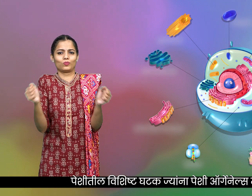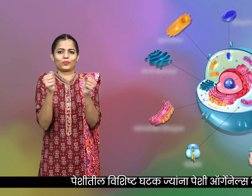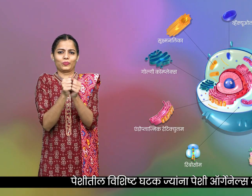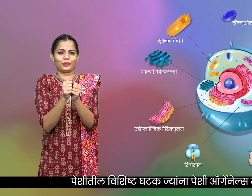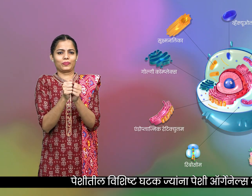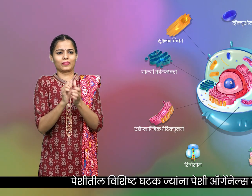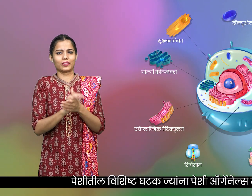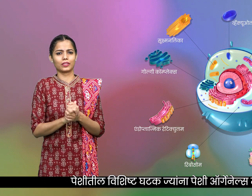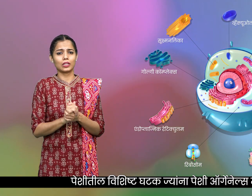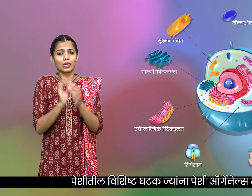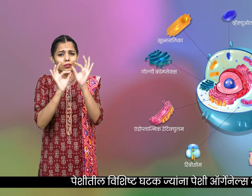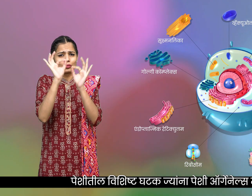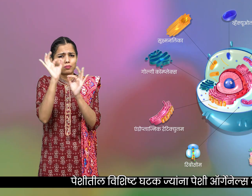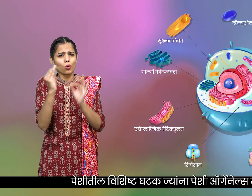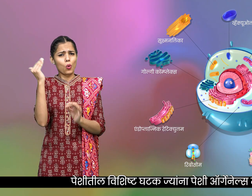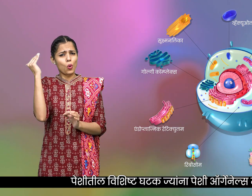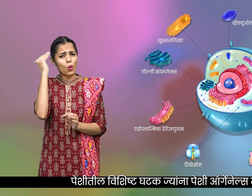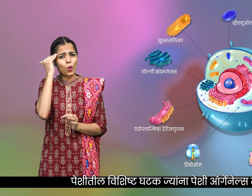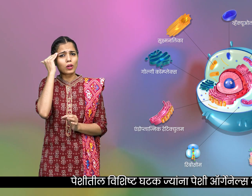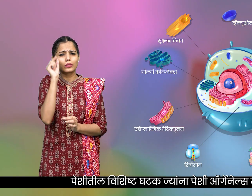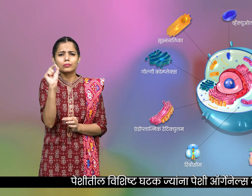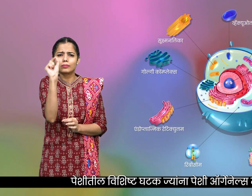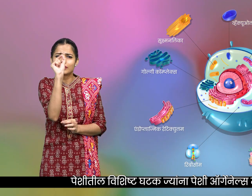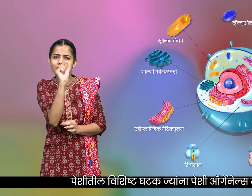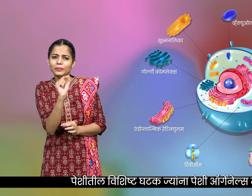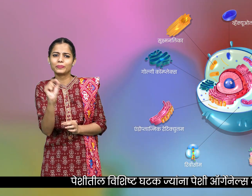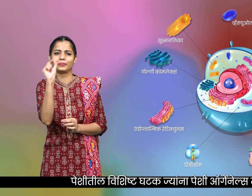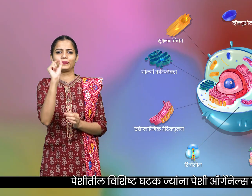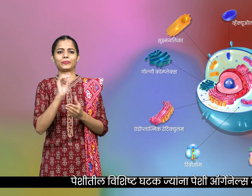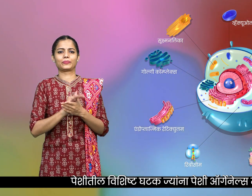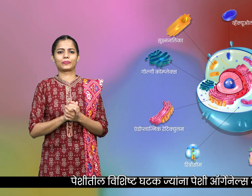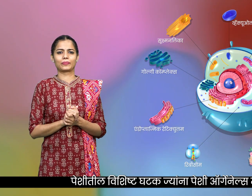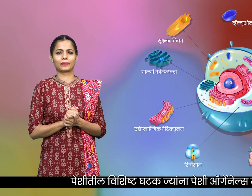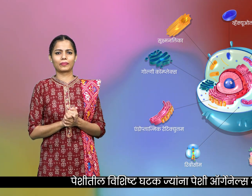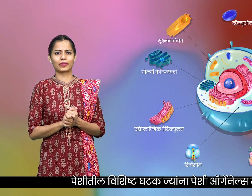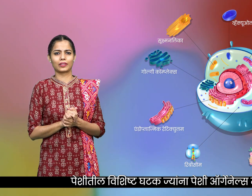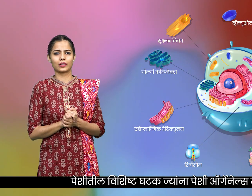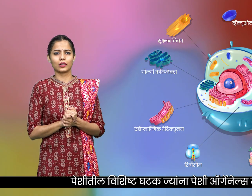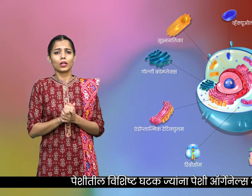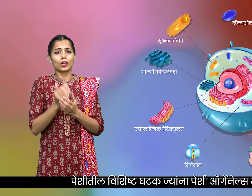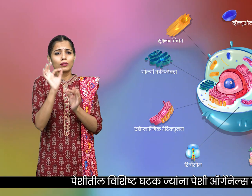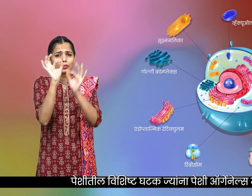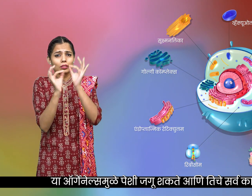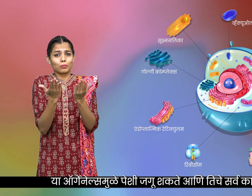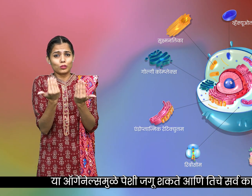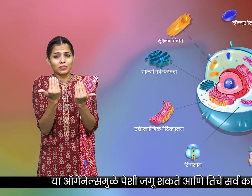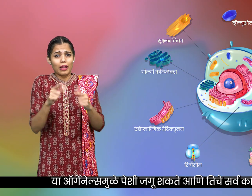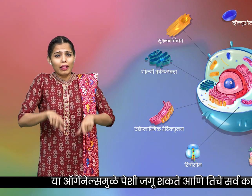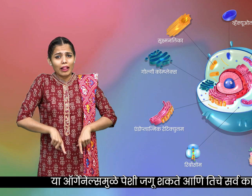पेशीतील विशिष्ट घटक ज्यांना पेशी ऑर्गेनेल्स म्हणतात, या